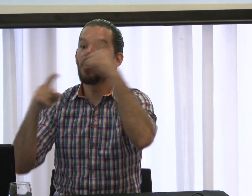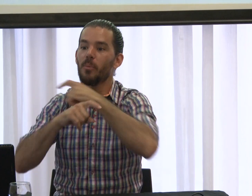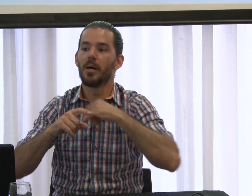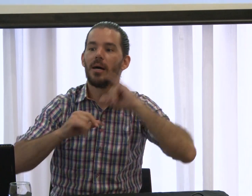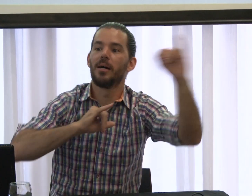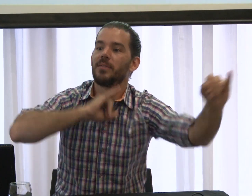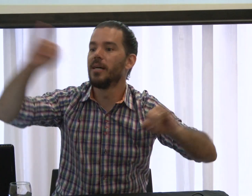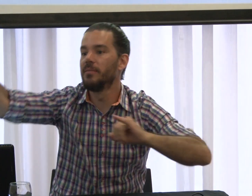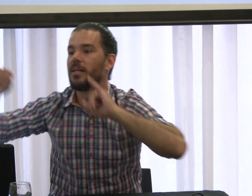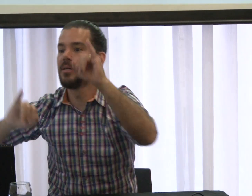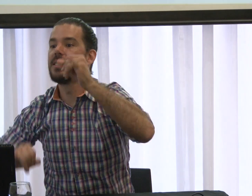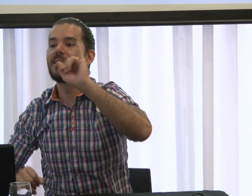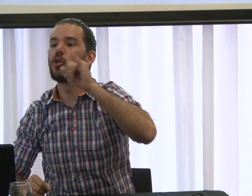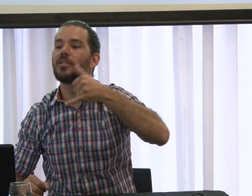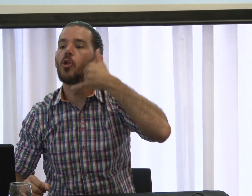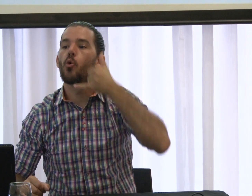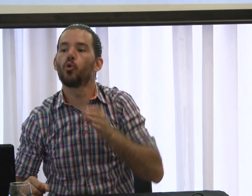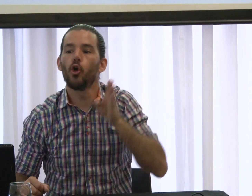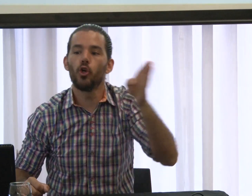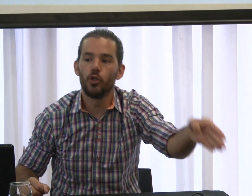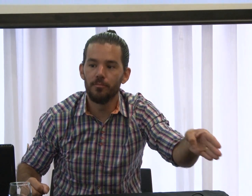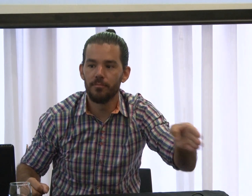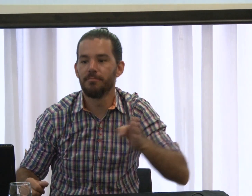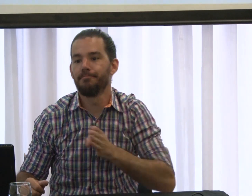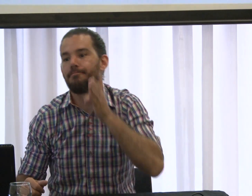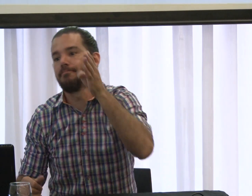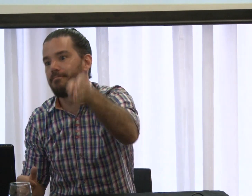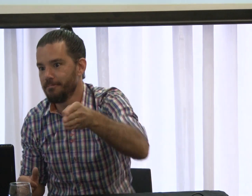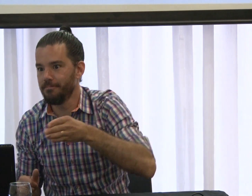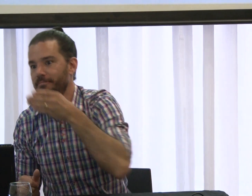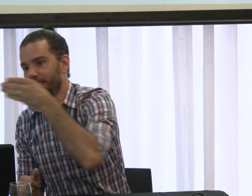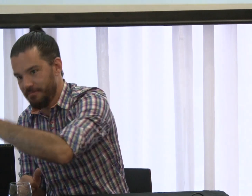estaba perfecto, pero el problema era cómo responder. Sí o sí teníamos que ir a un locutorio.